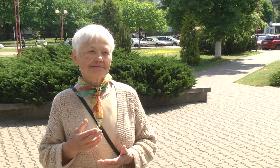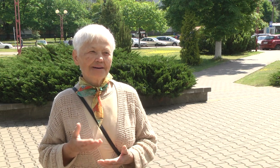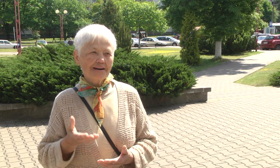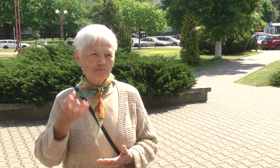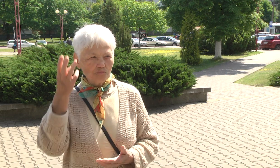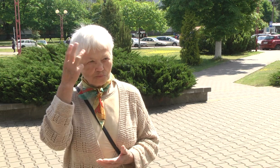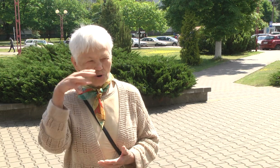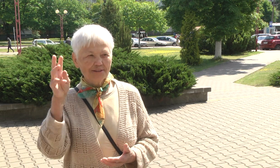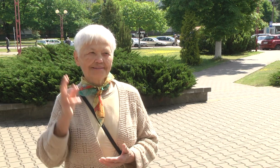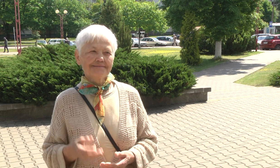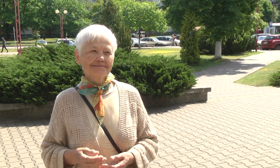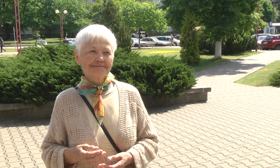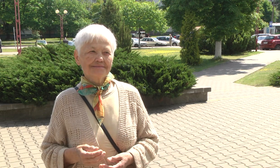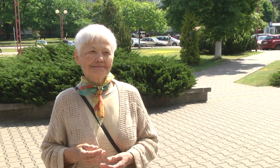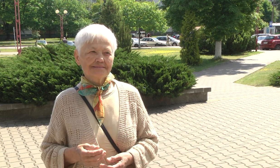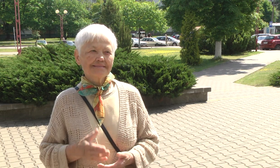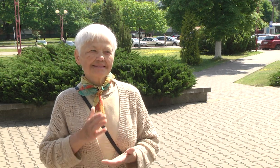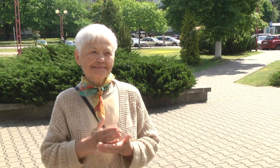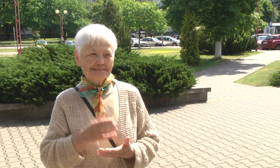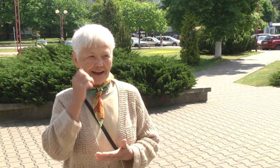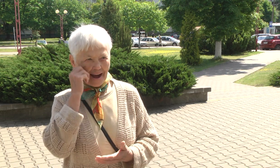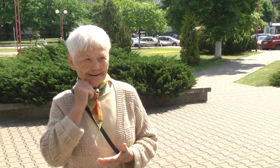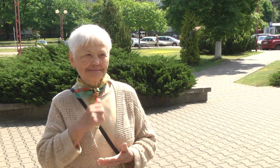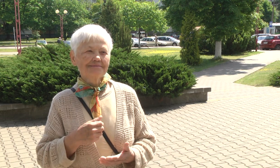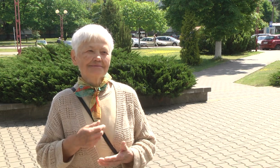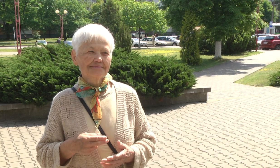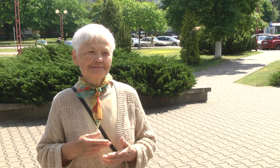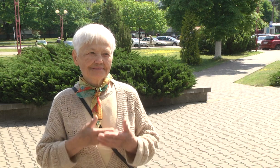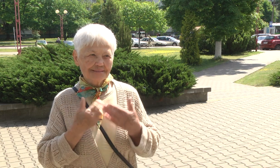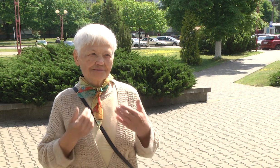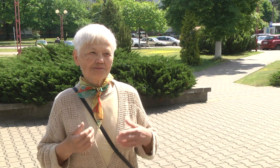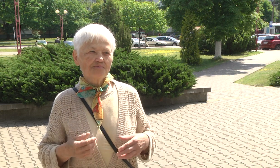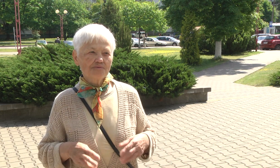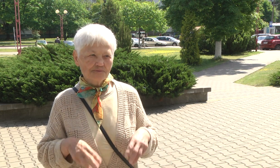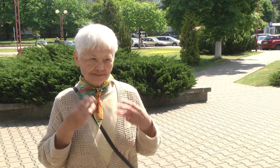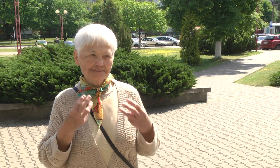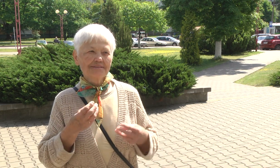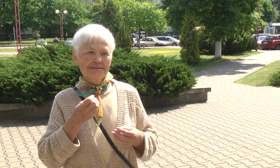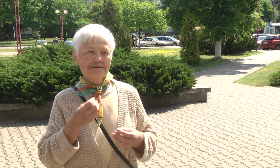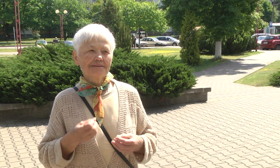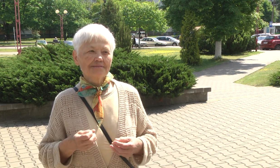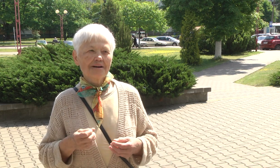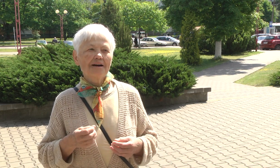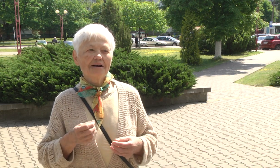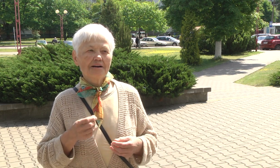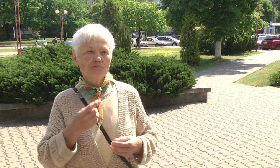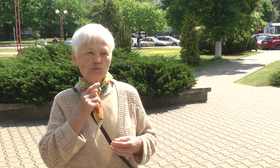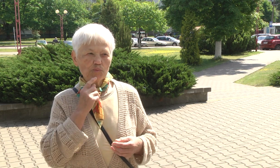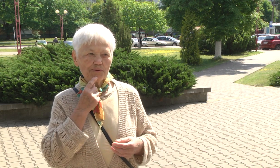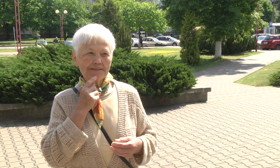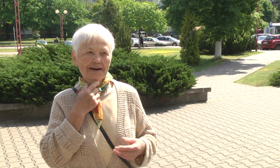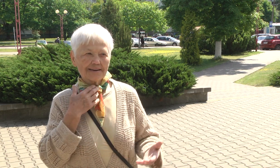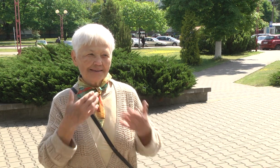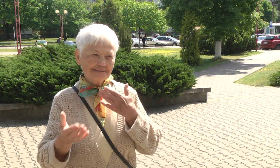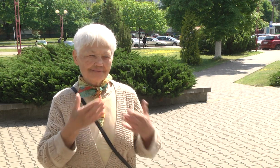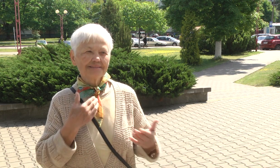нет видеосвязи. Поэтому раньше трудно было общаться, а сейчас в регистратуре